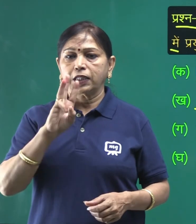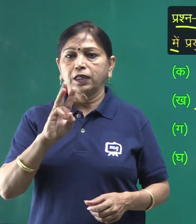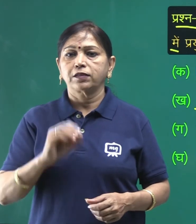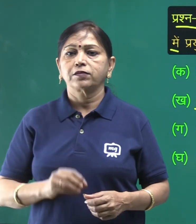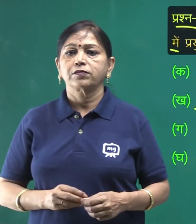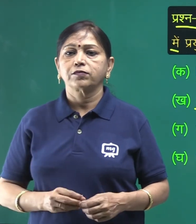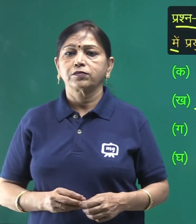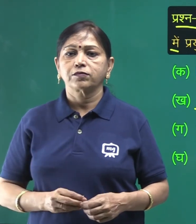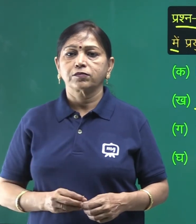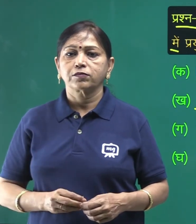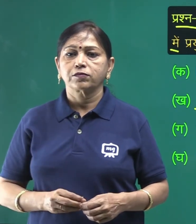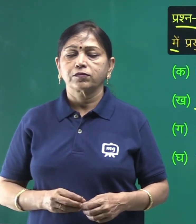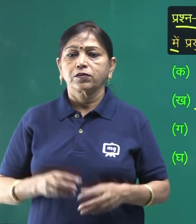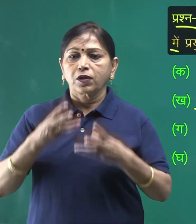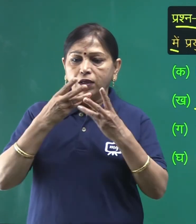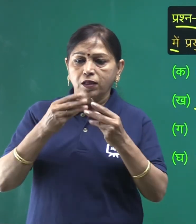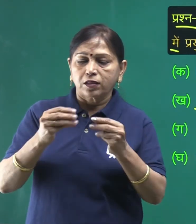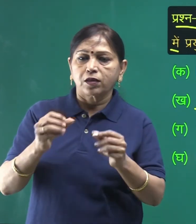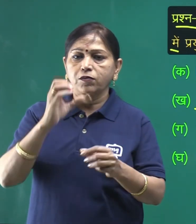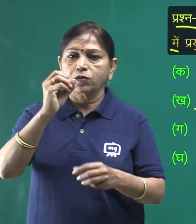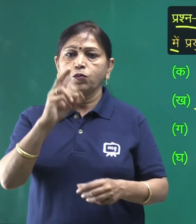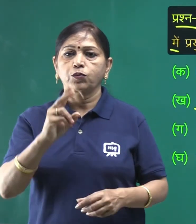3 द्रवित ऑक्सीजन,